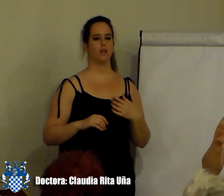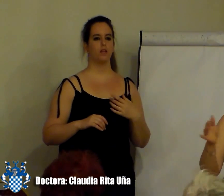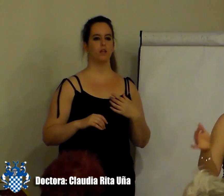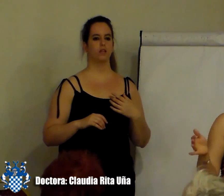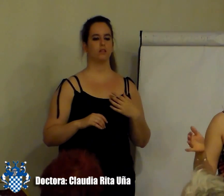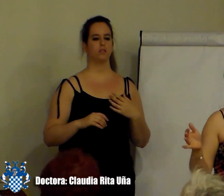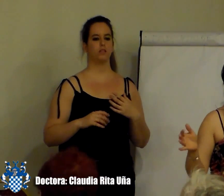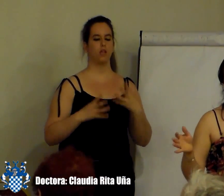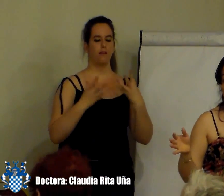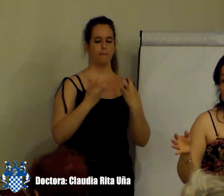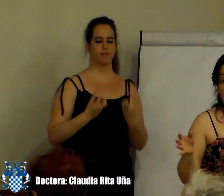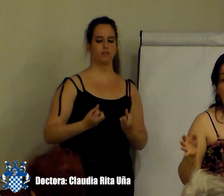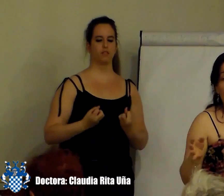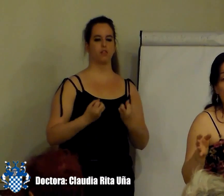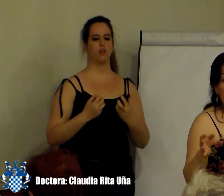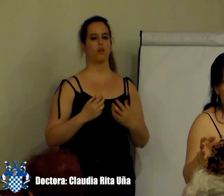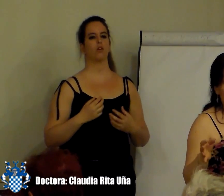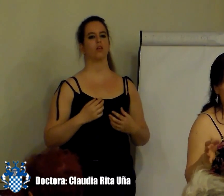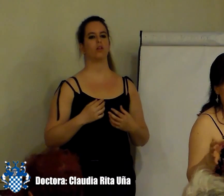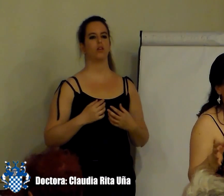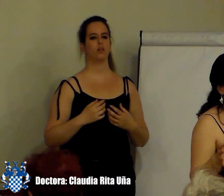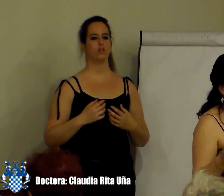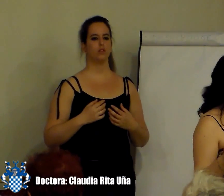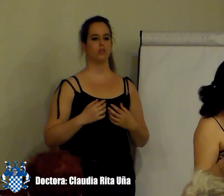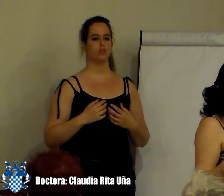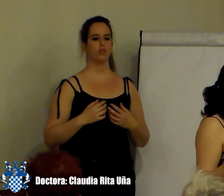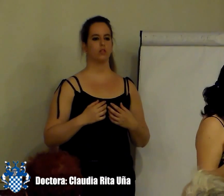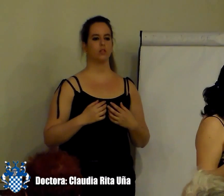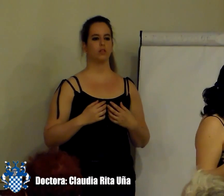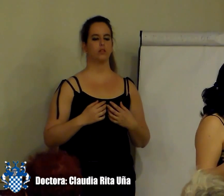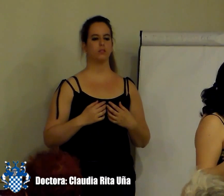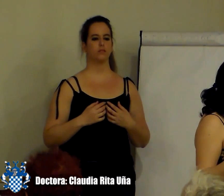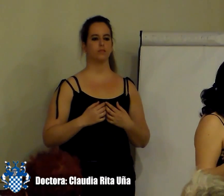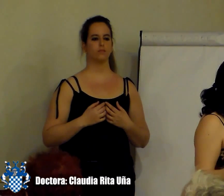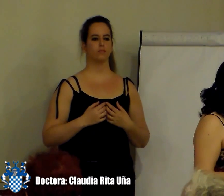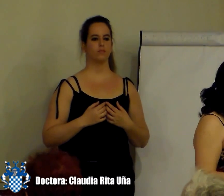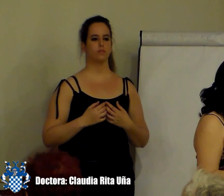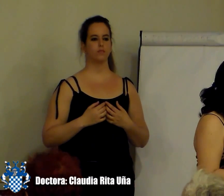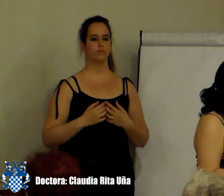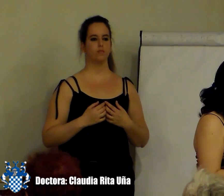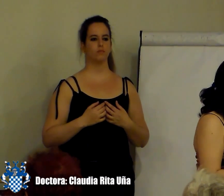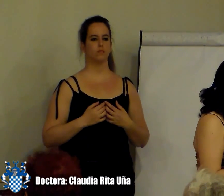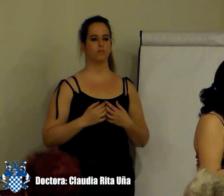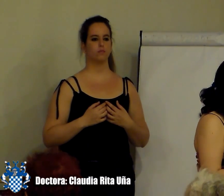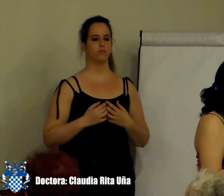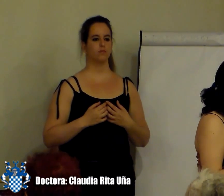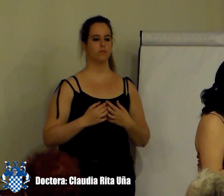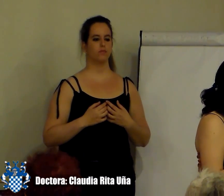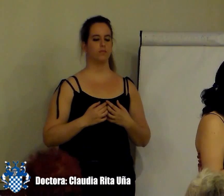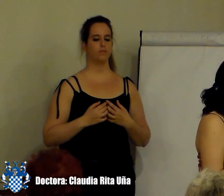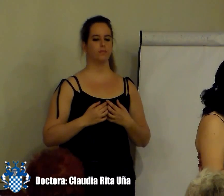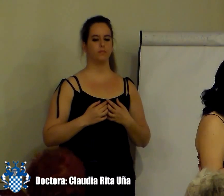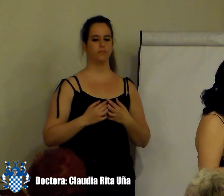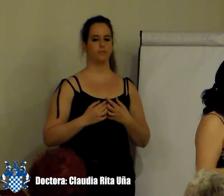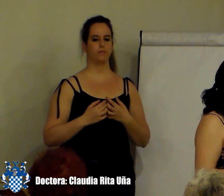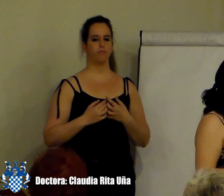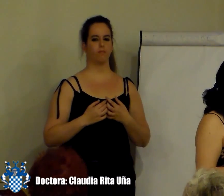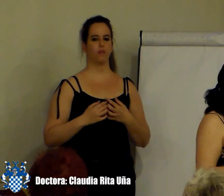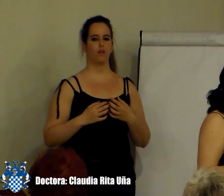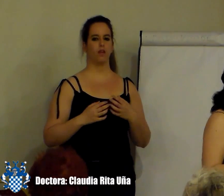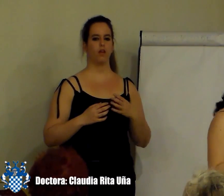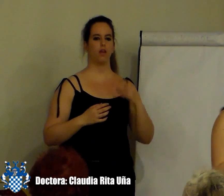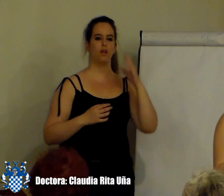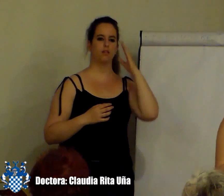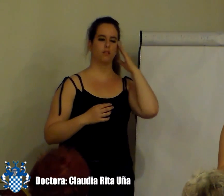que reúnen un 75% de los pacientes con fibromialgia, hasta, bueno, el tema de todo el